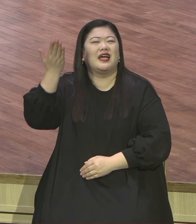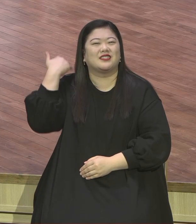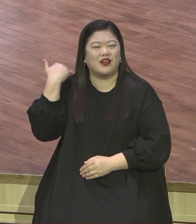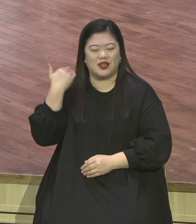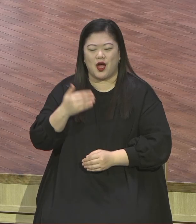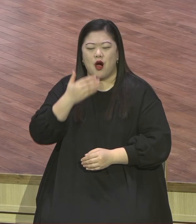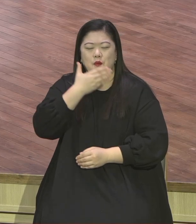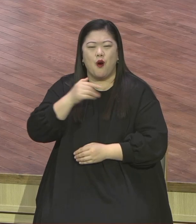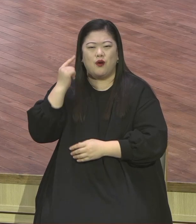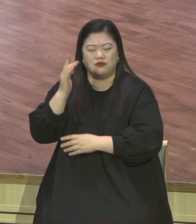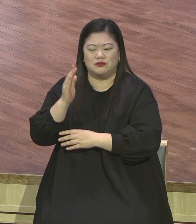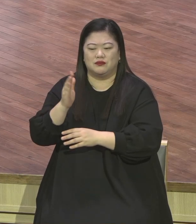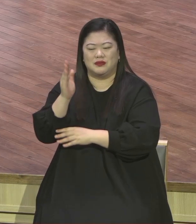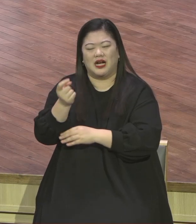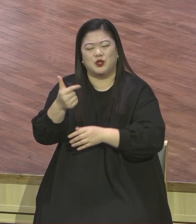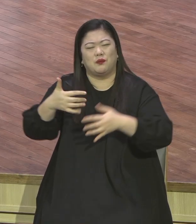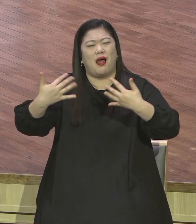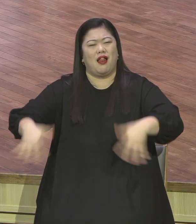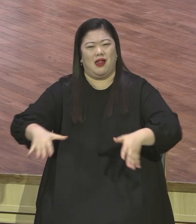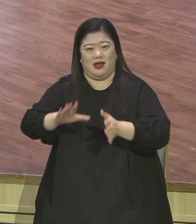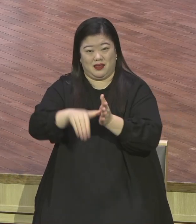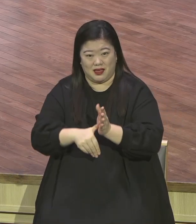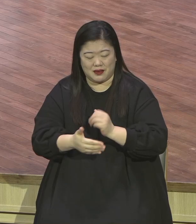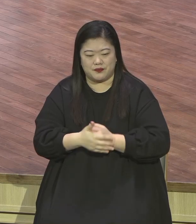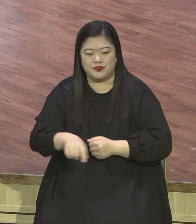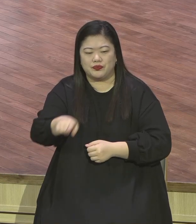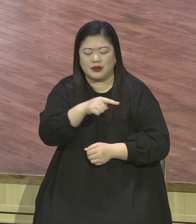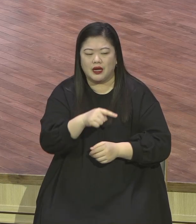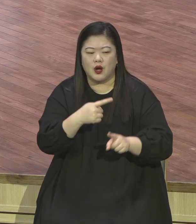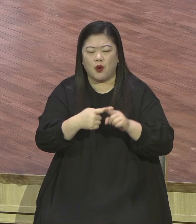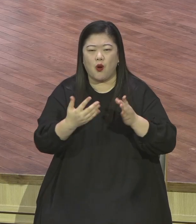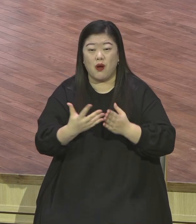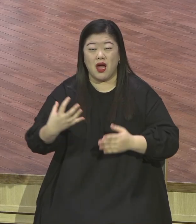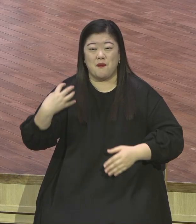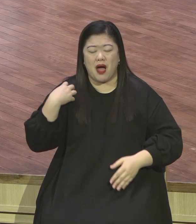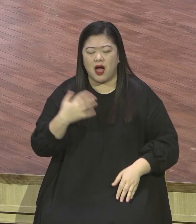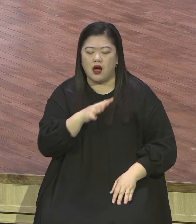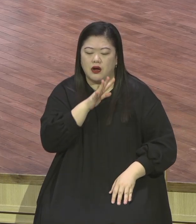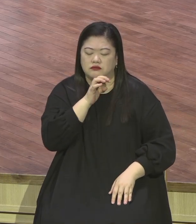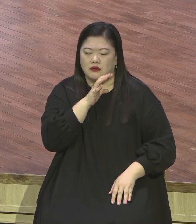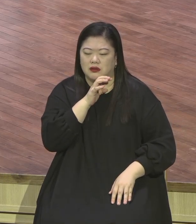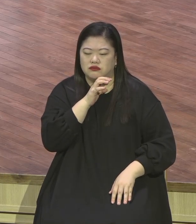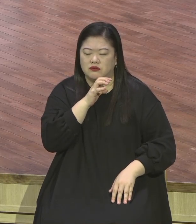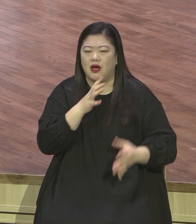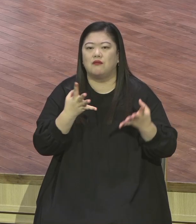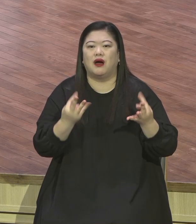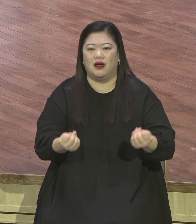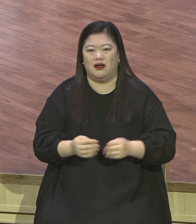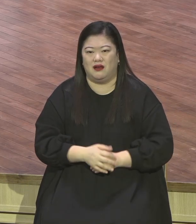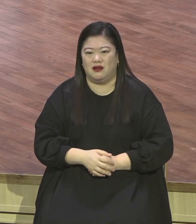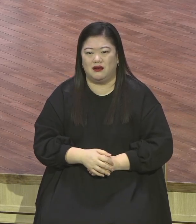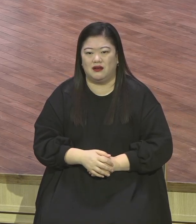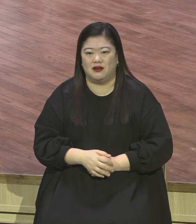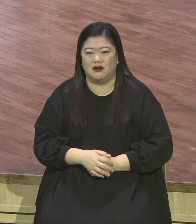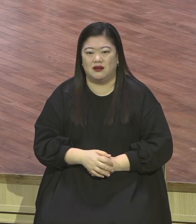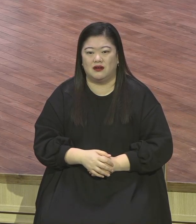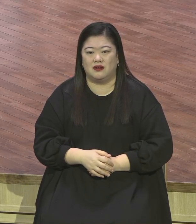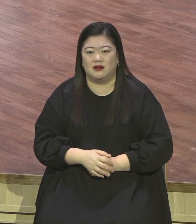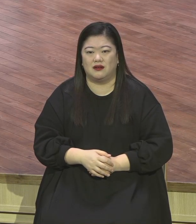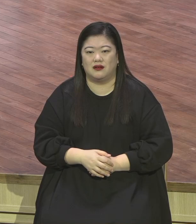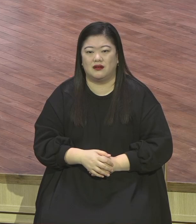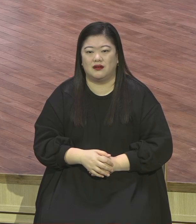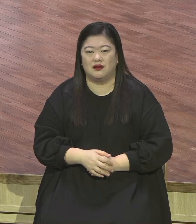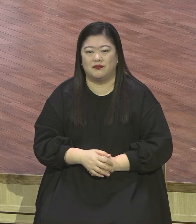불평 원망 그냥 만나면 그냥 불평 원망 제가 어쩌다 우리 동생 조카 결혼 때문에 그 수용료